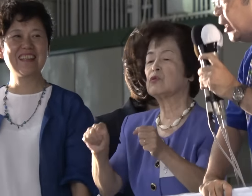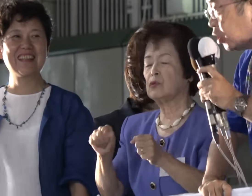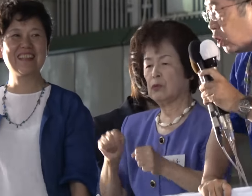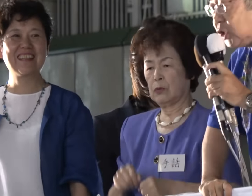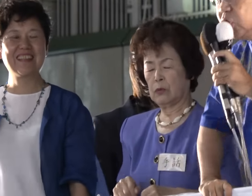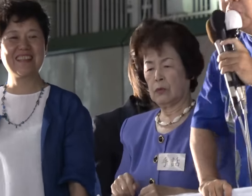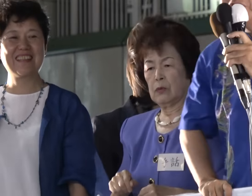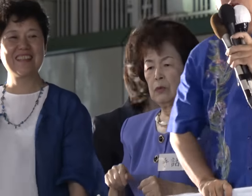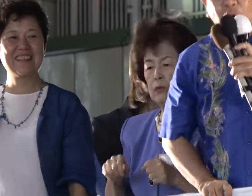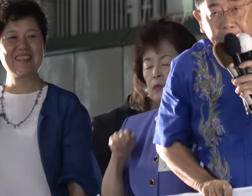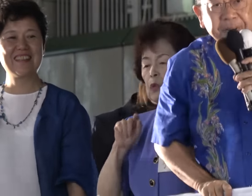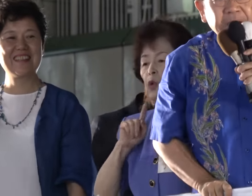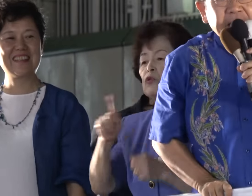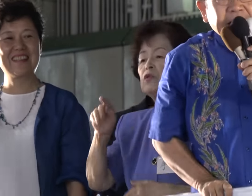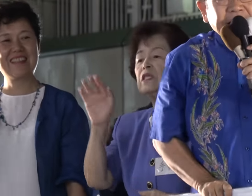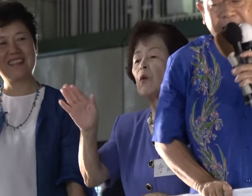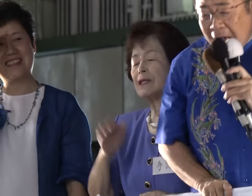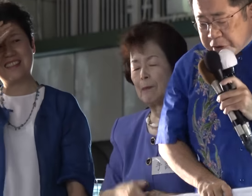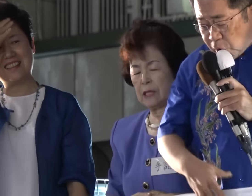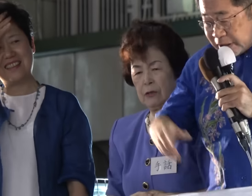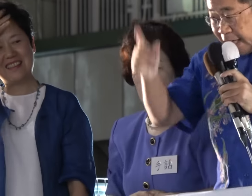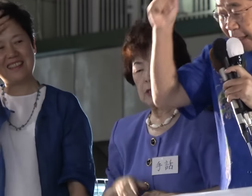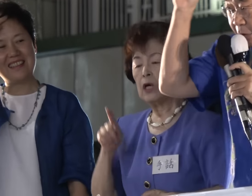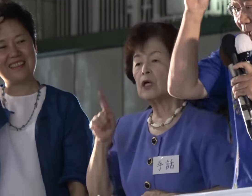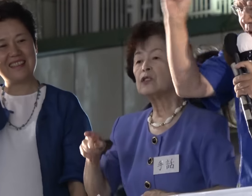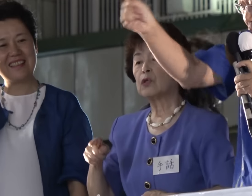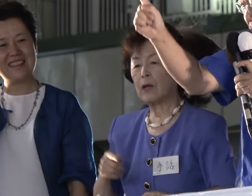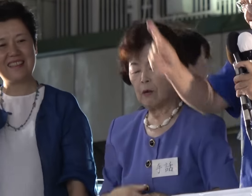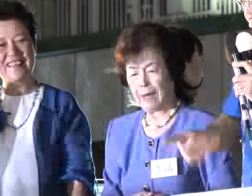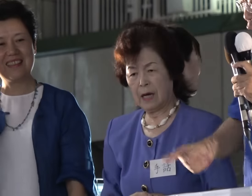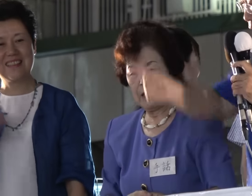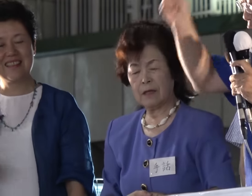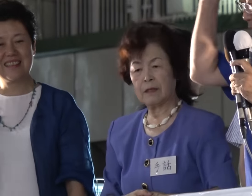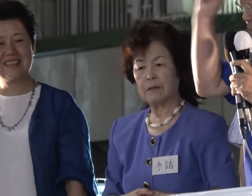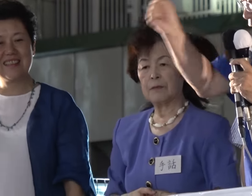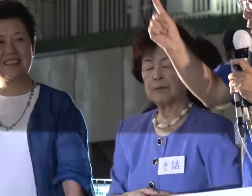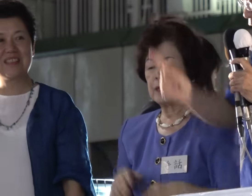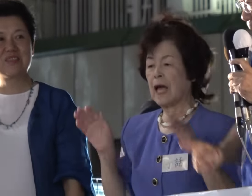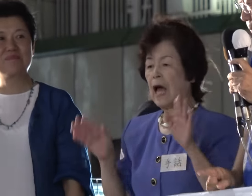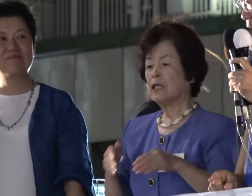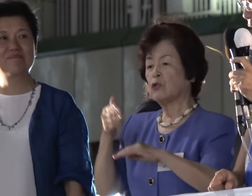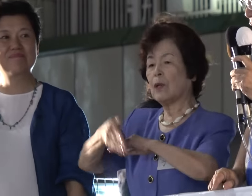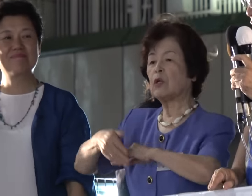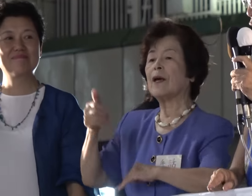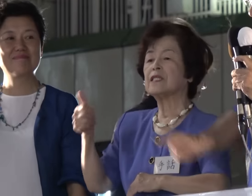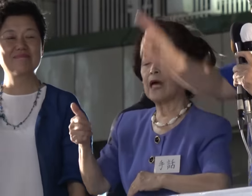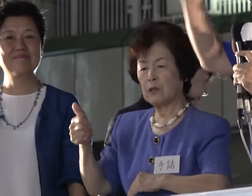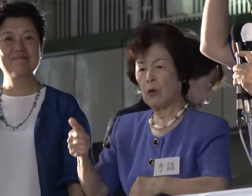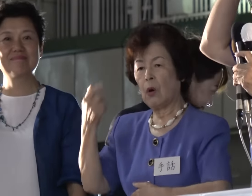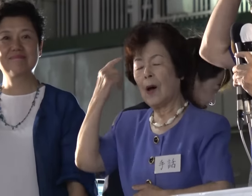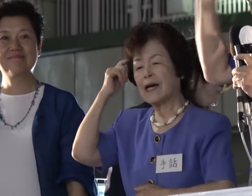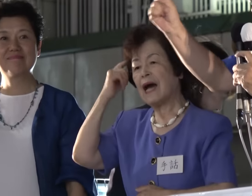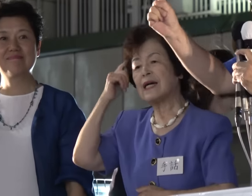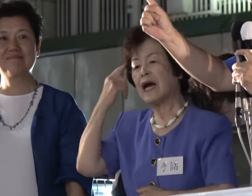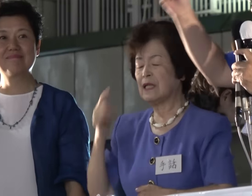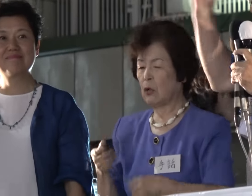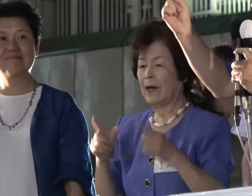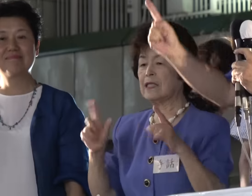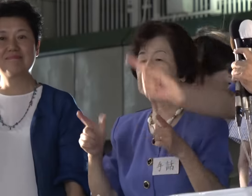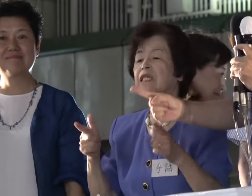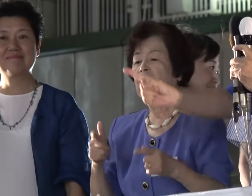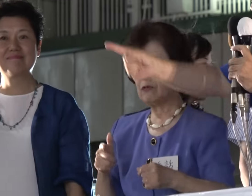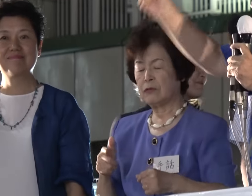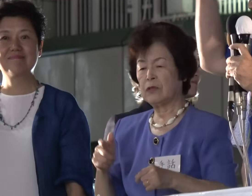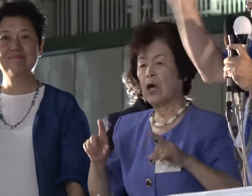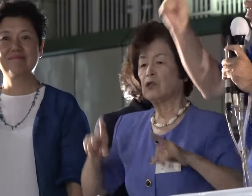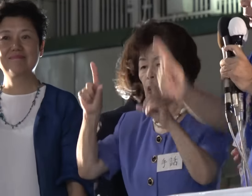装を検討するという人と非核都市宣言をやるという堀越俊太郎さん、どっちが東京のリー